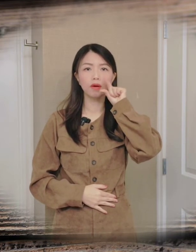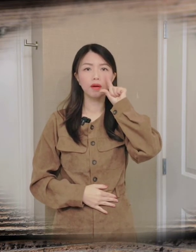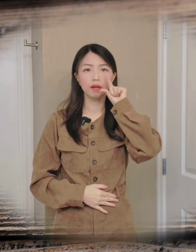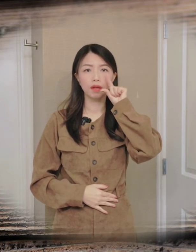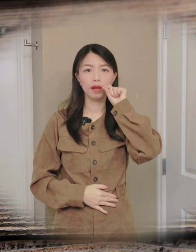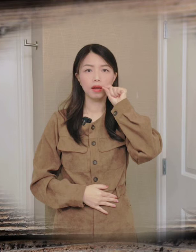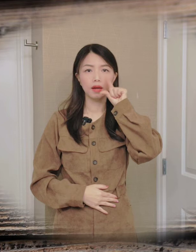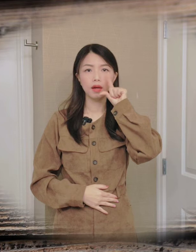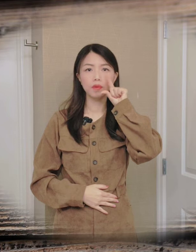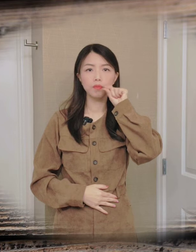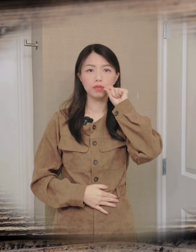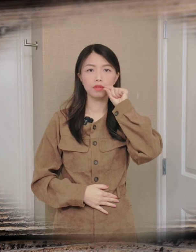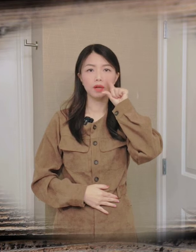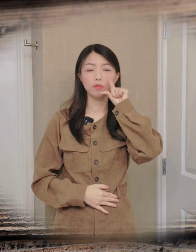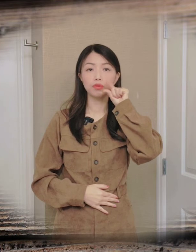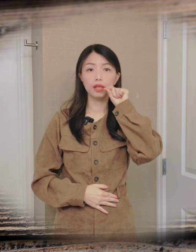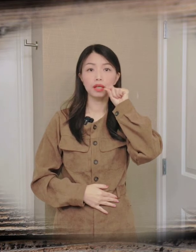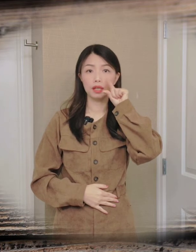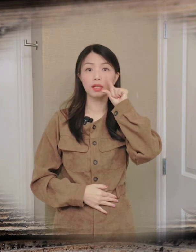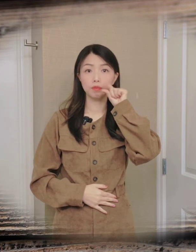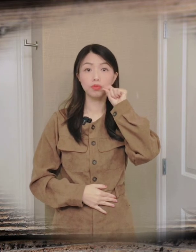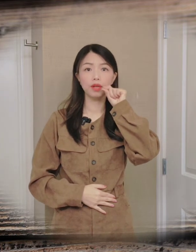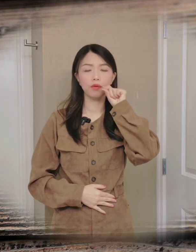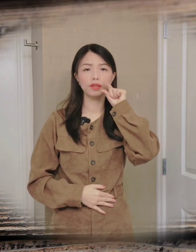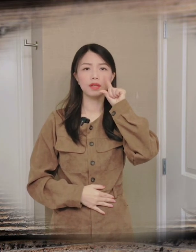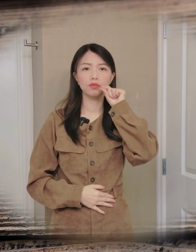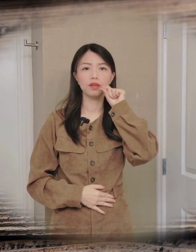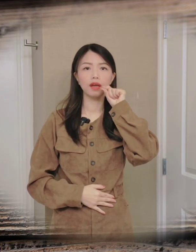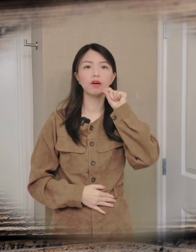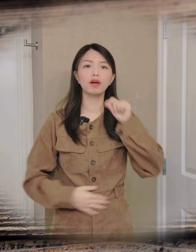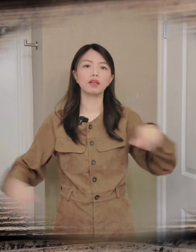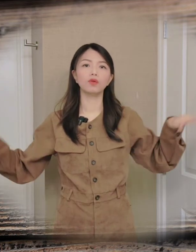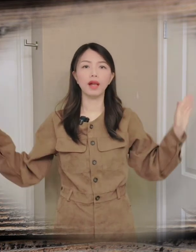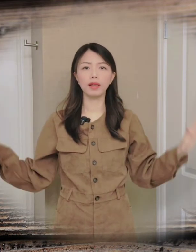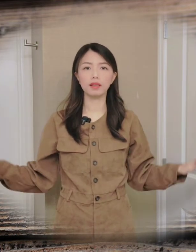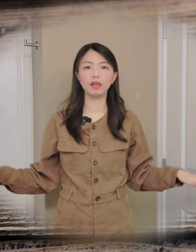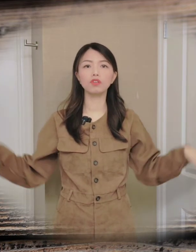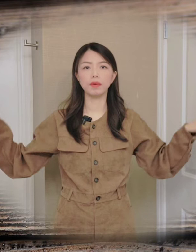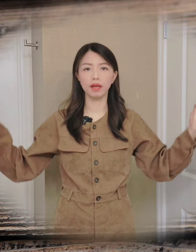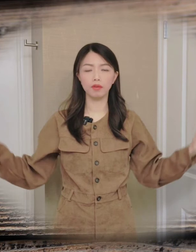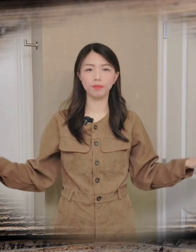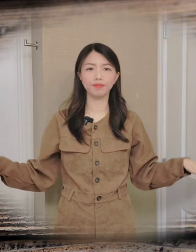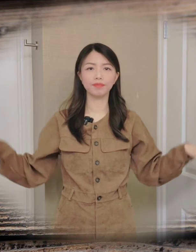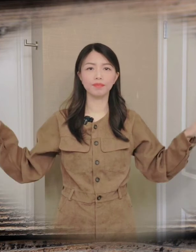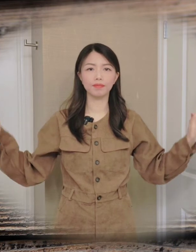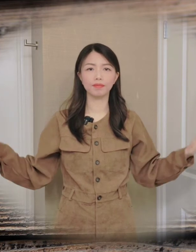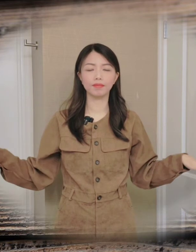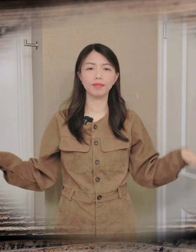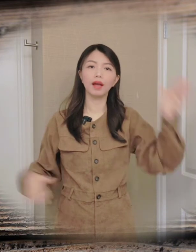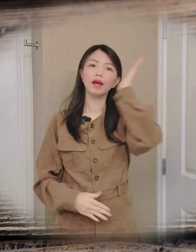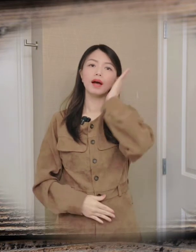앞에서 이렇게 한번 붙였다가 불이라고 하는 뜻의 수어인데요. 그리고 날갯짓 해주시면 돼요.